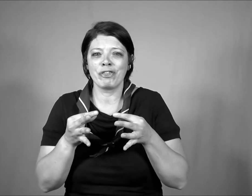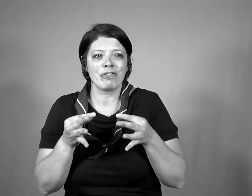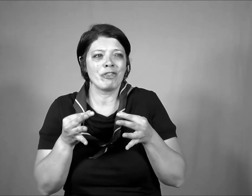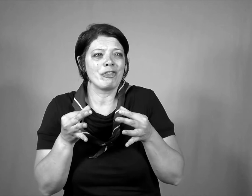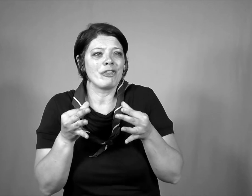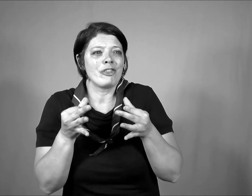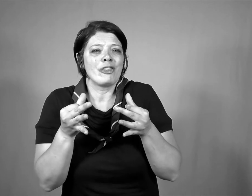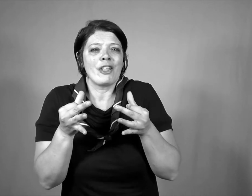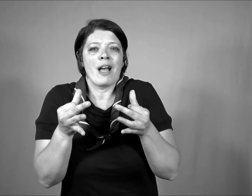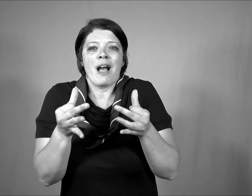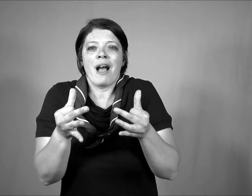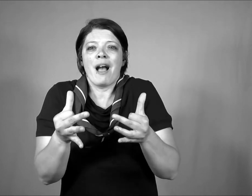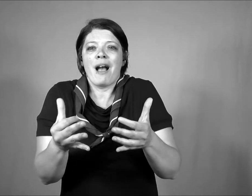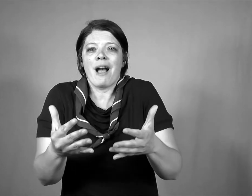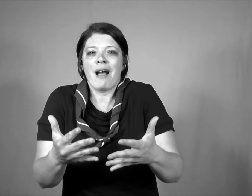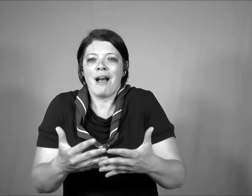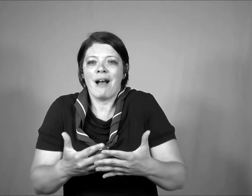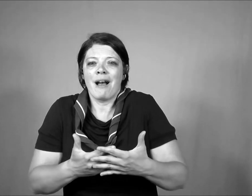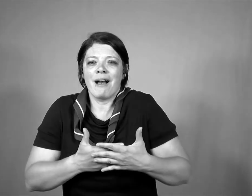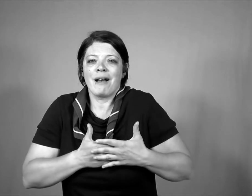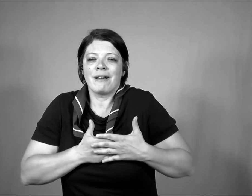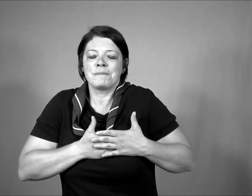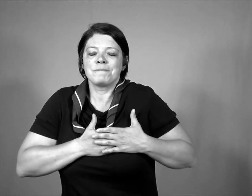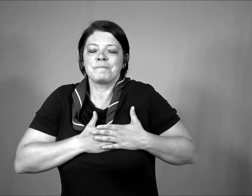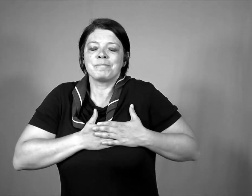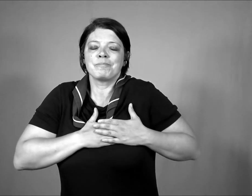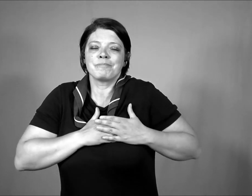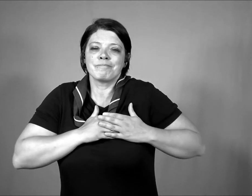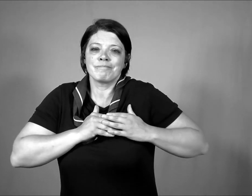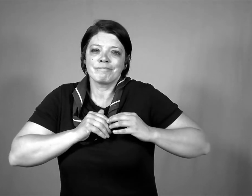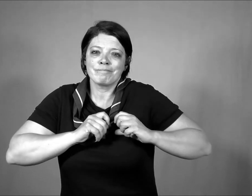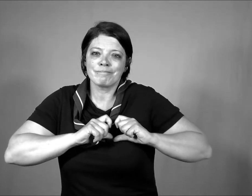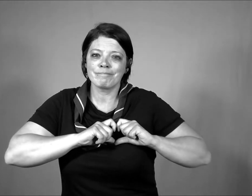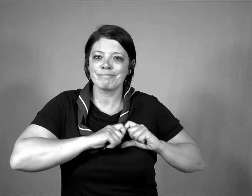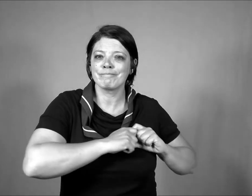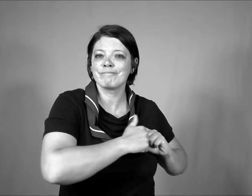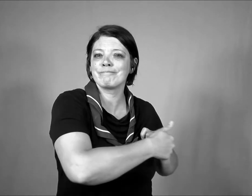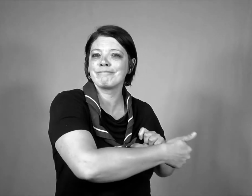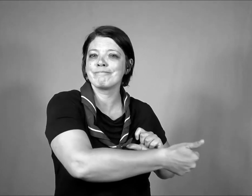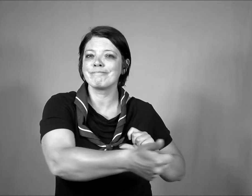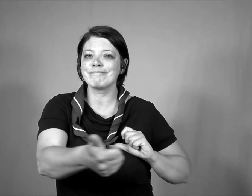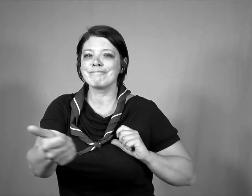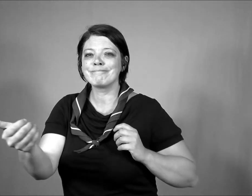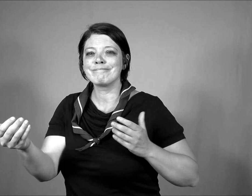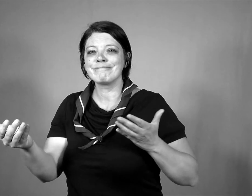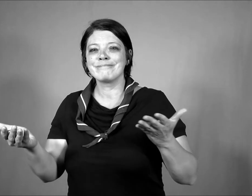instant éphémère emplir de peine nos cœurs